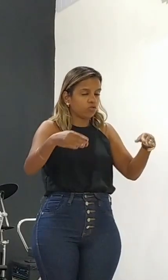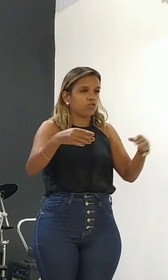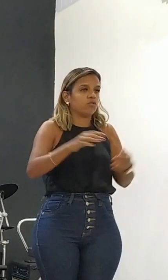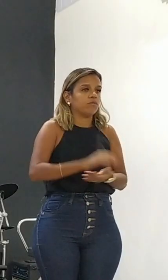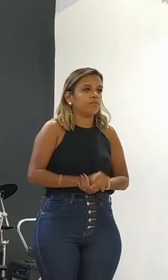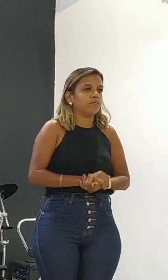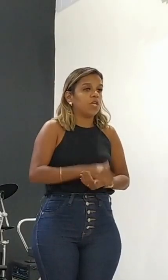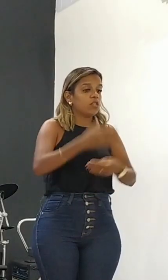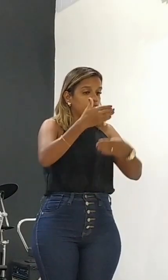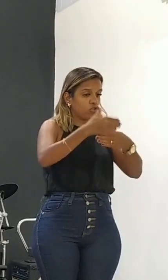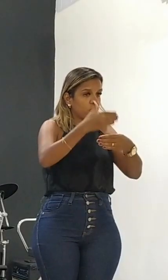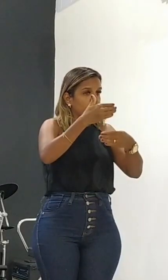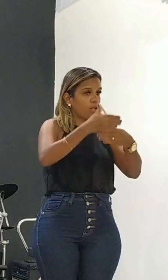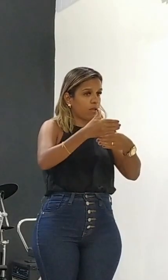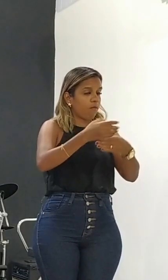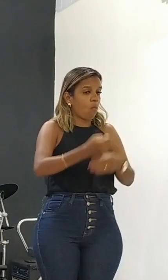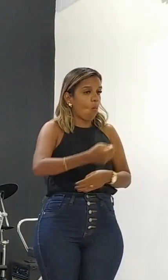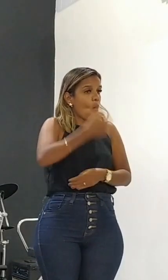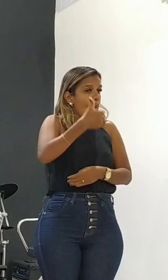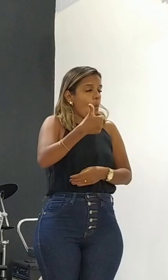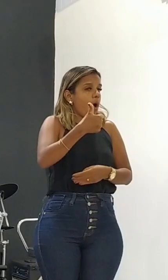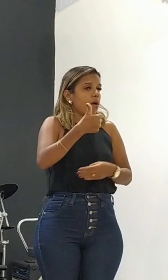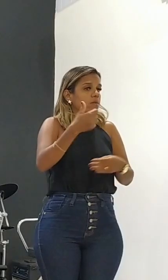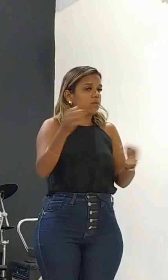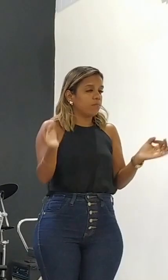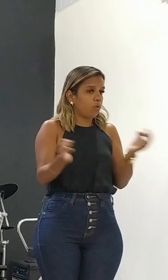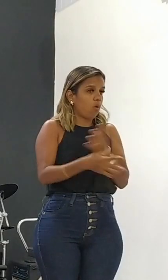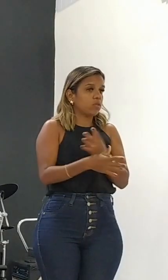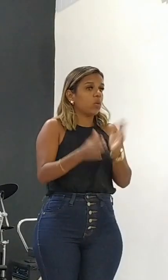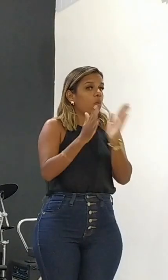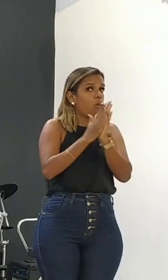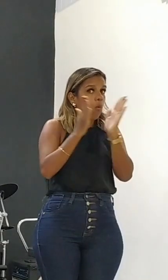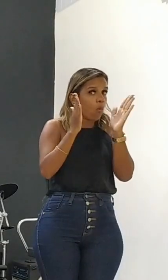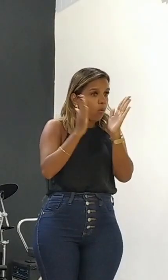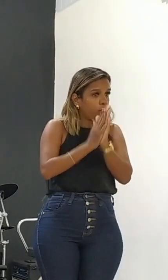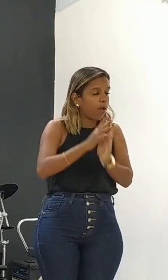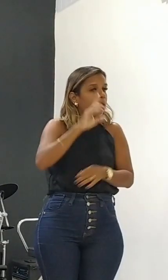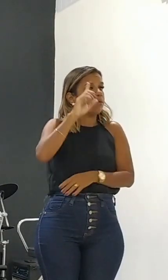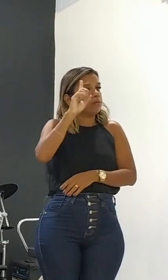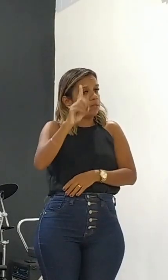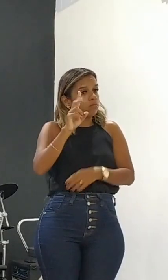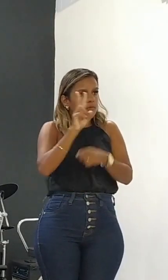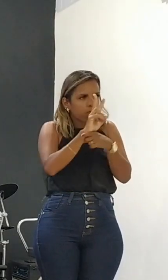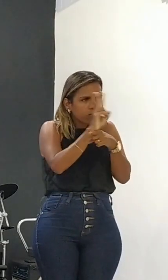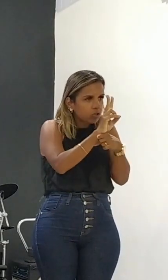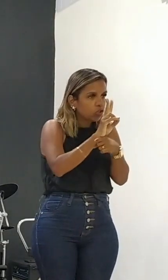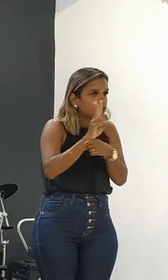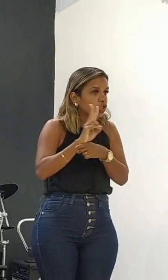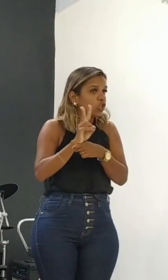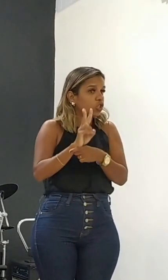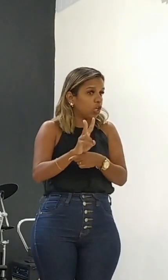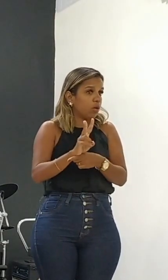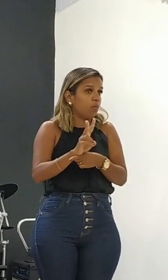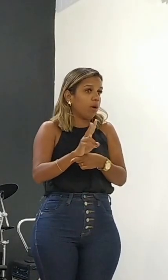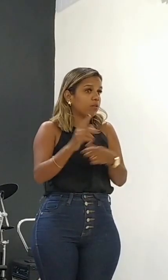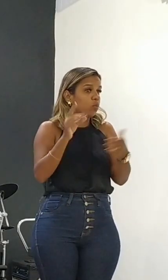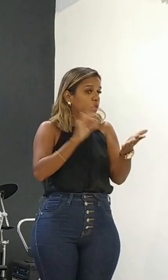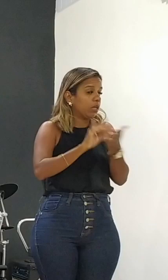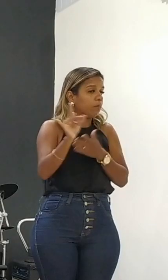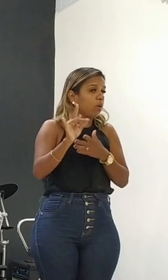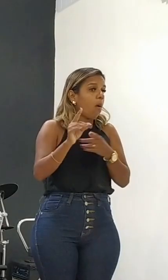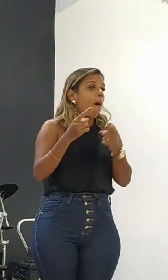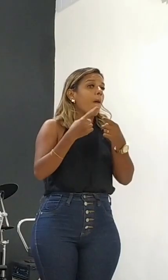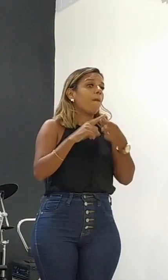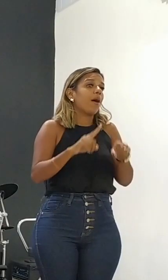as brechas estavam sendo tapadas, eles oraram a Deus, eles estavam vigiando por causa do adversário, mas